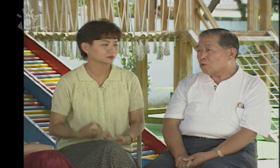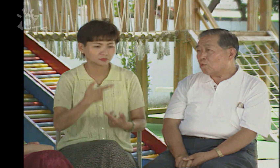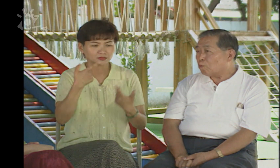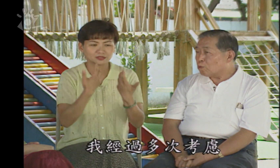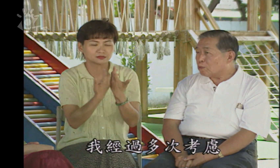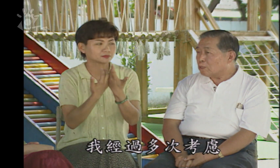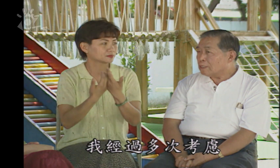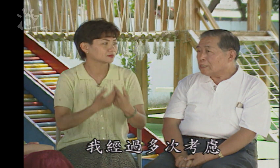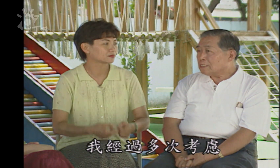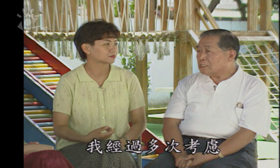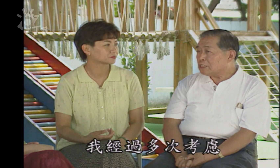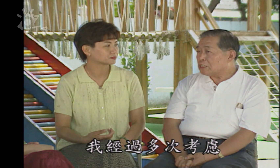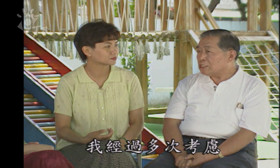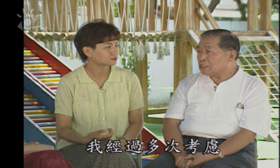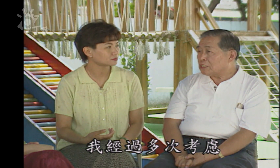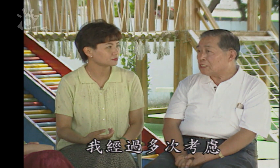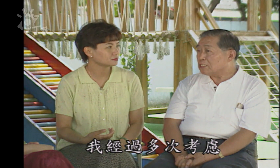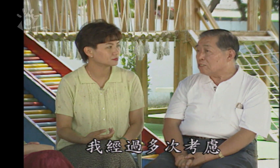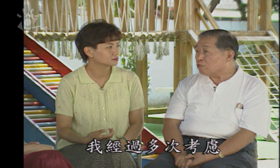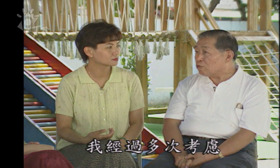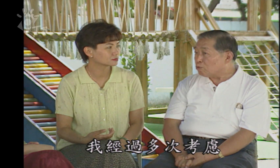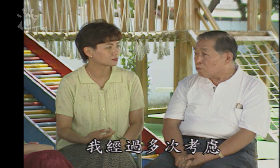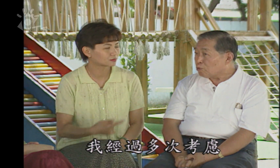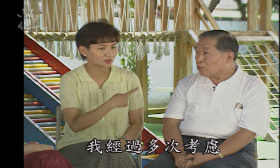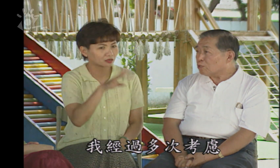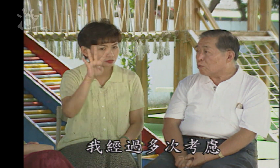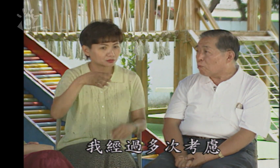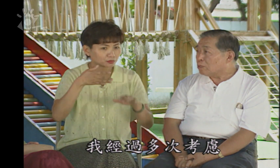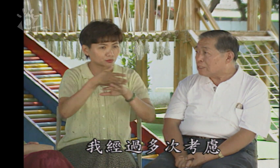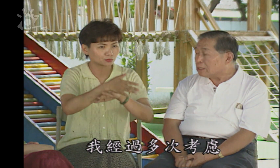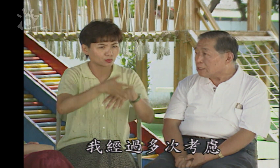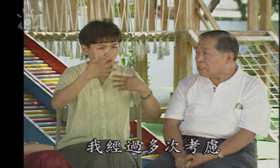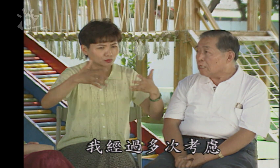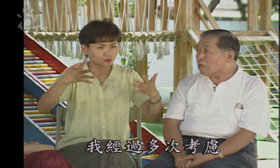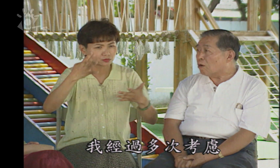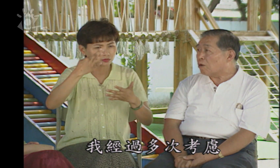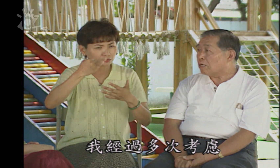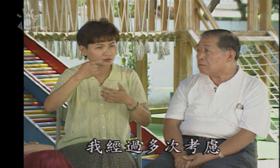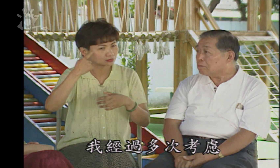我经过多次考虑，